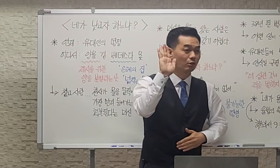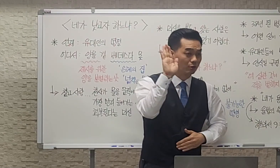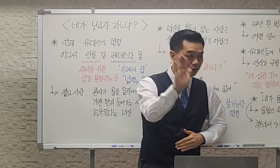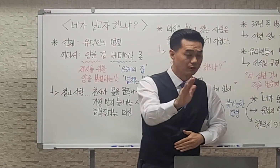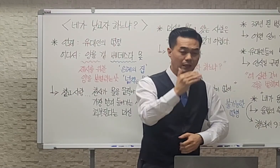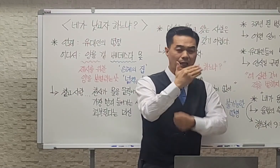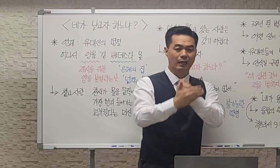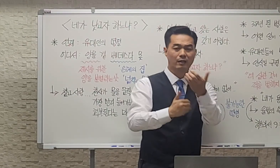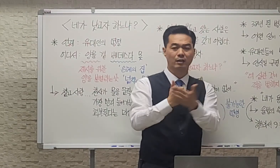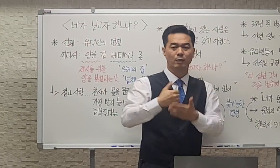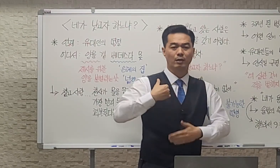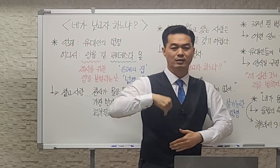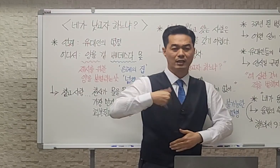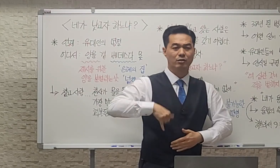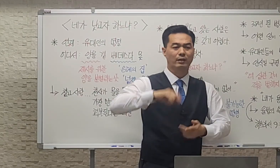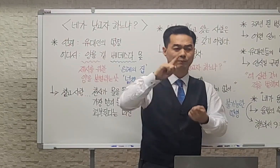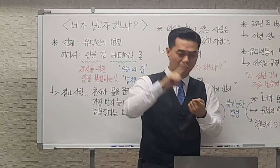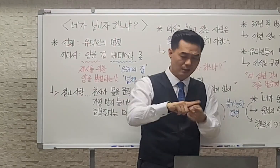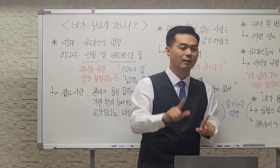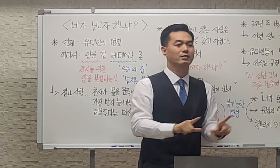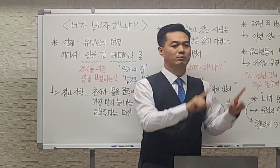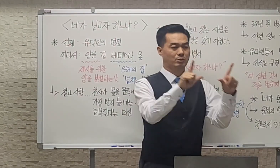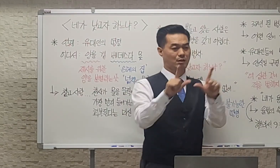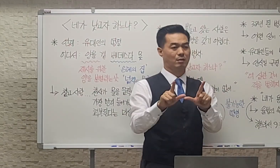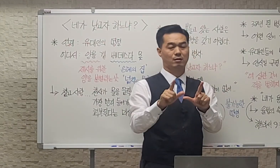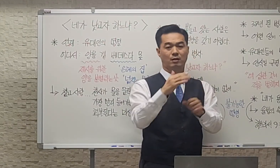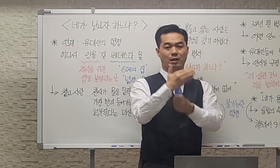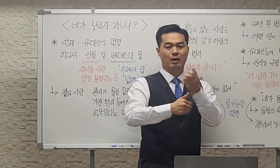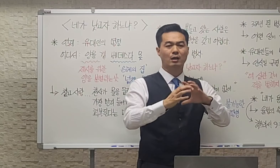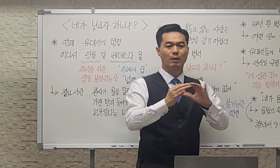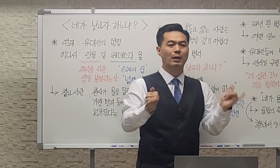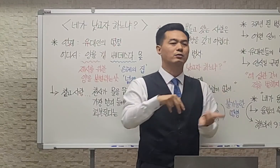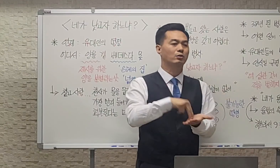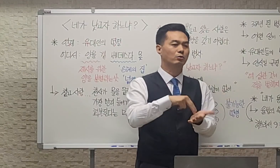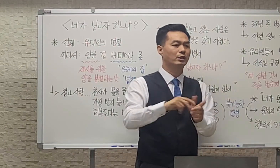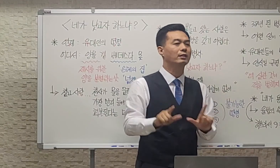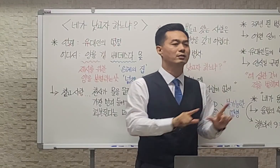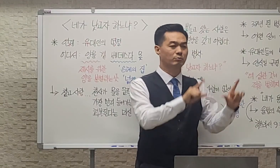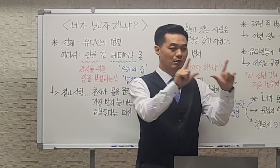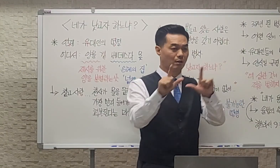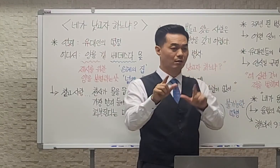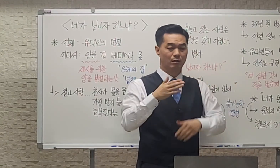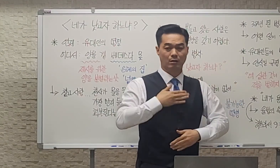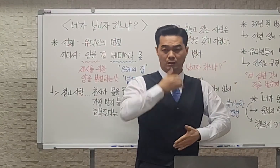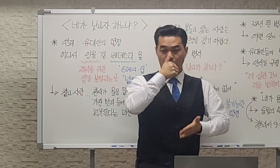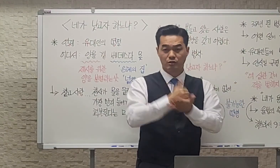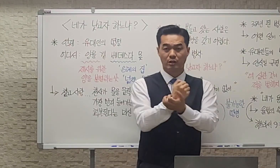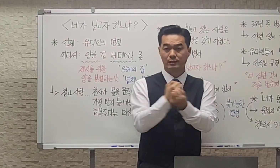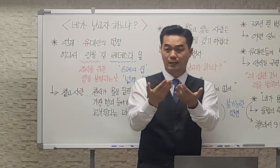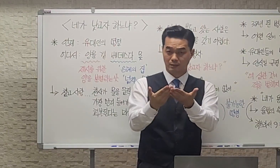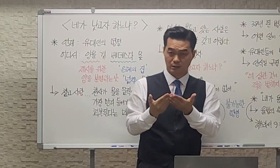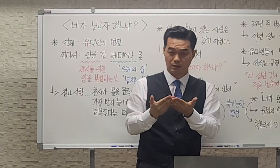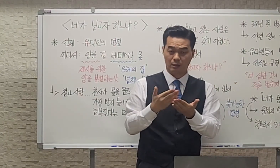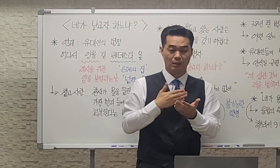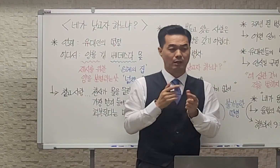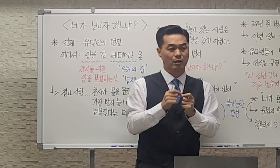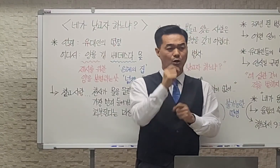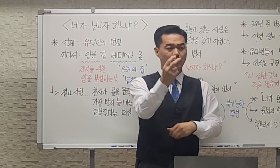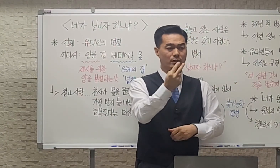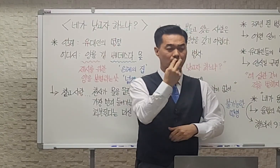이제부터는 하나님의 자녀답게 살겠습니다. 하나님의 백성으로 살겠습니다. 내 죄를 사하신 내 영원한 생명을